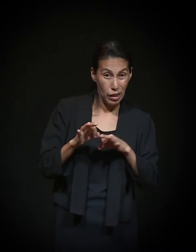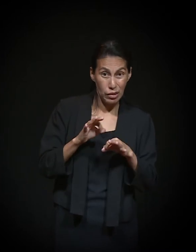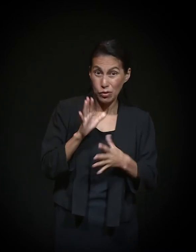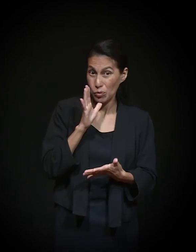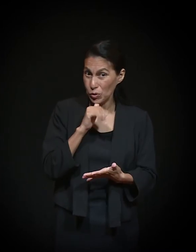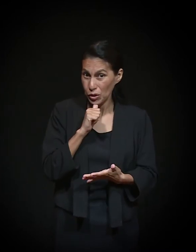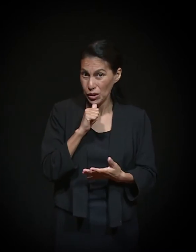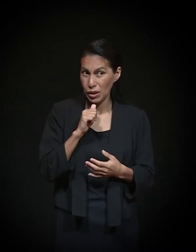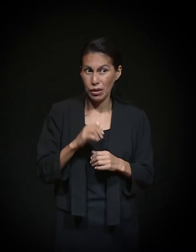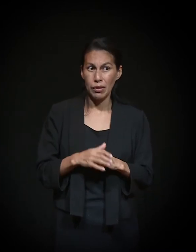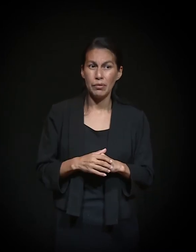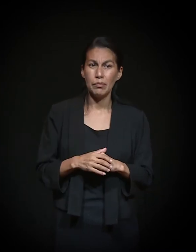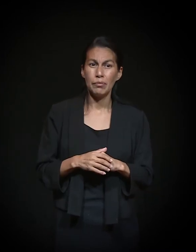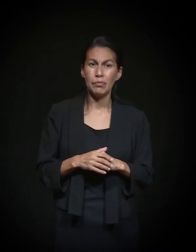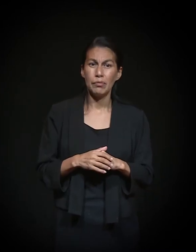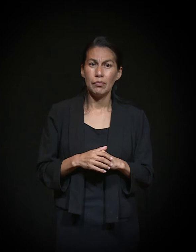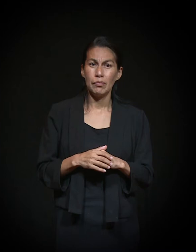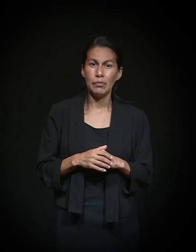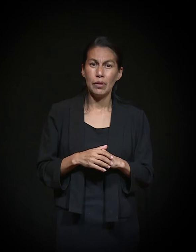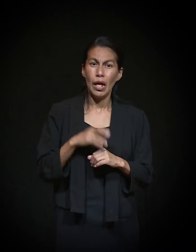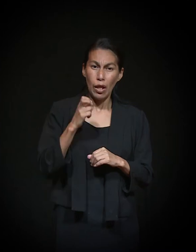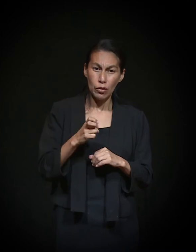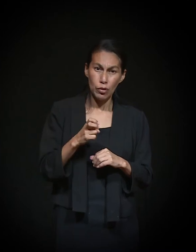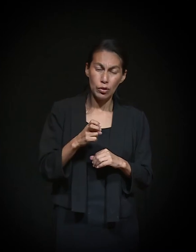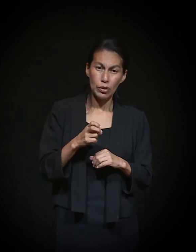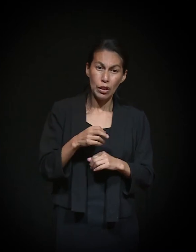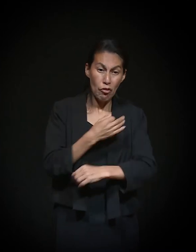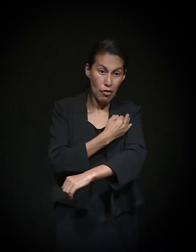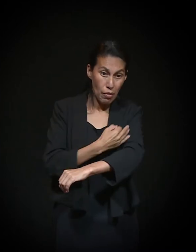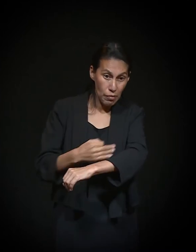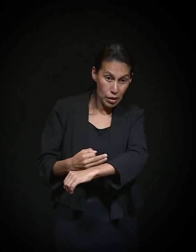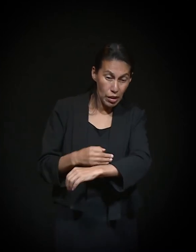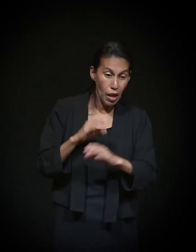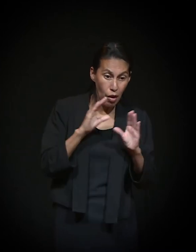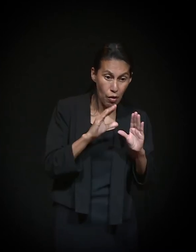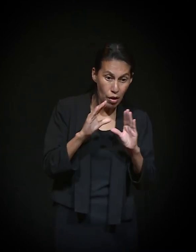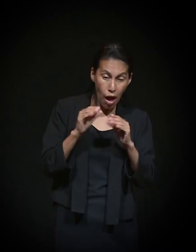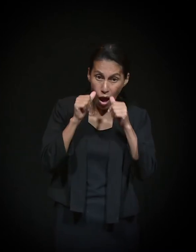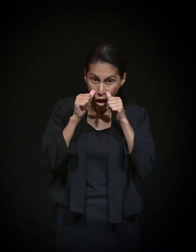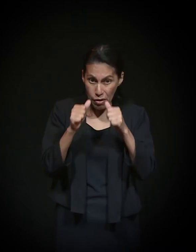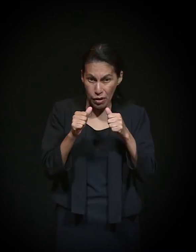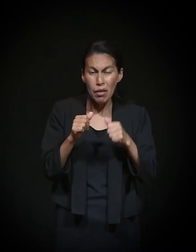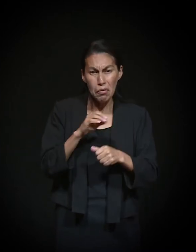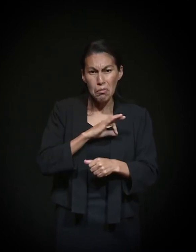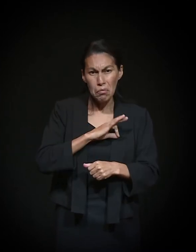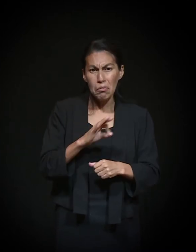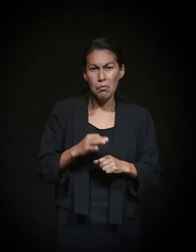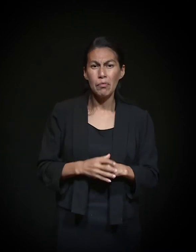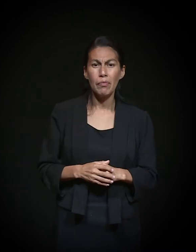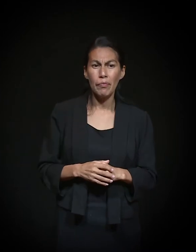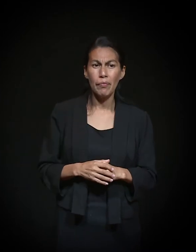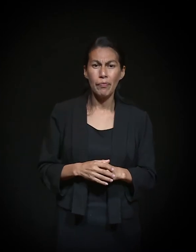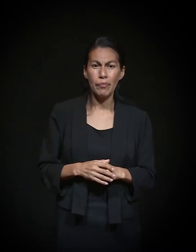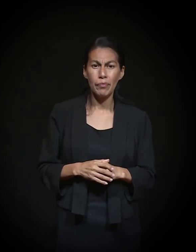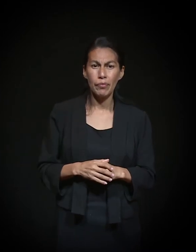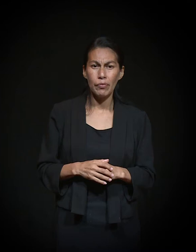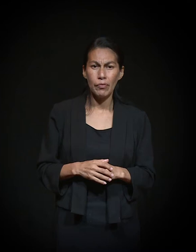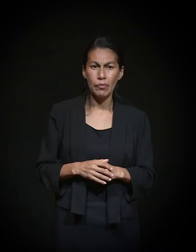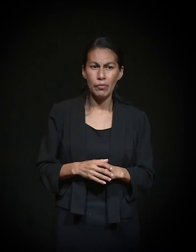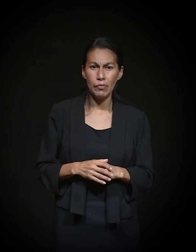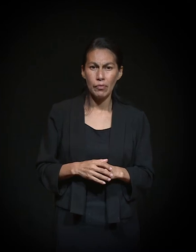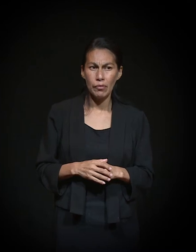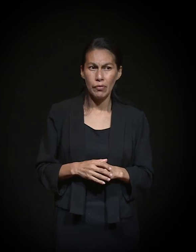tiempo. Entonces, esta idea que pudo cuidar a mis abuelitos y estar con ellos